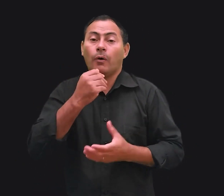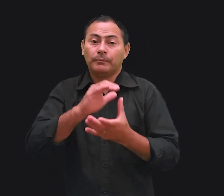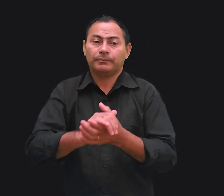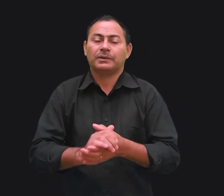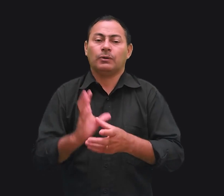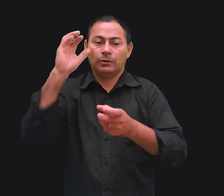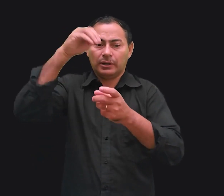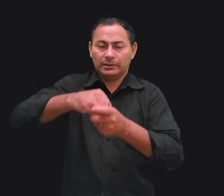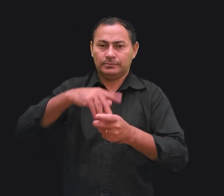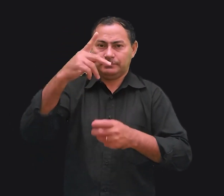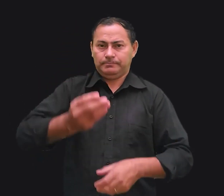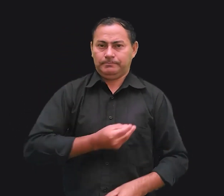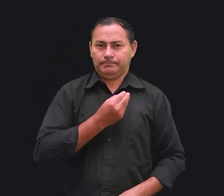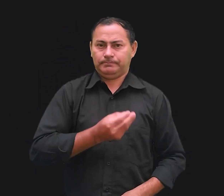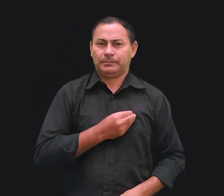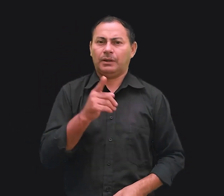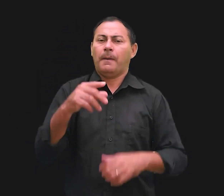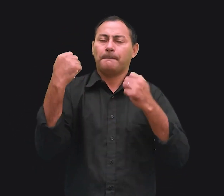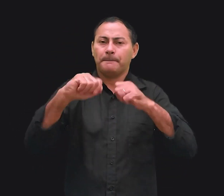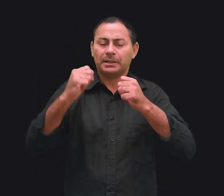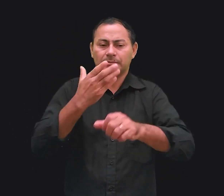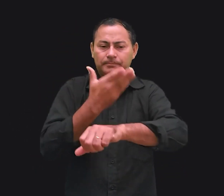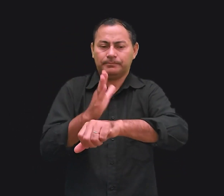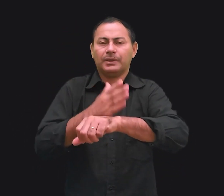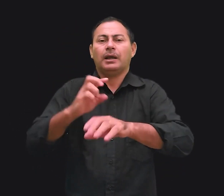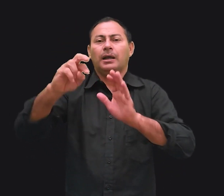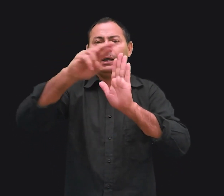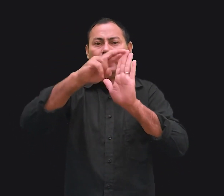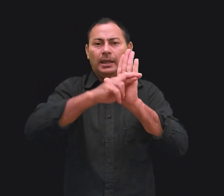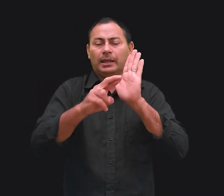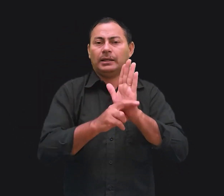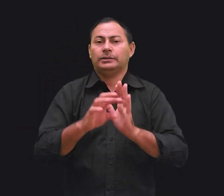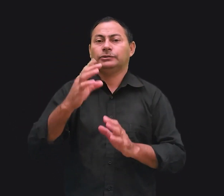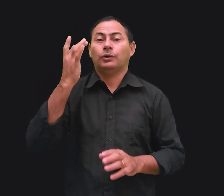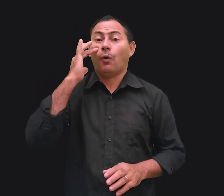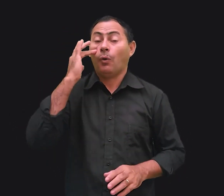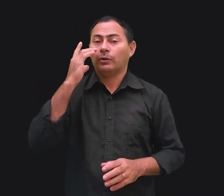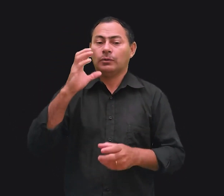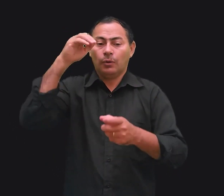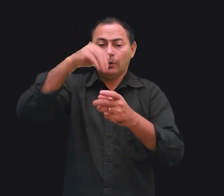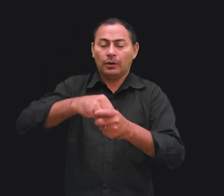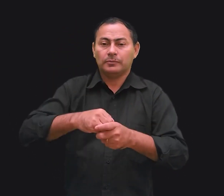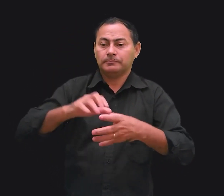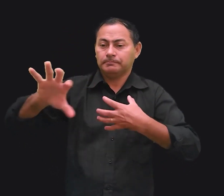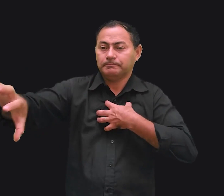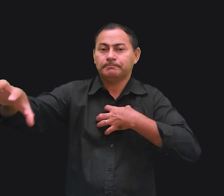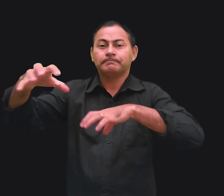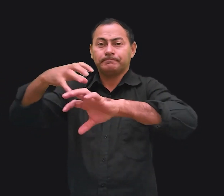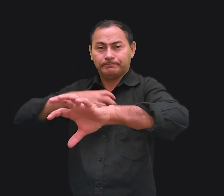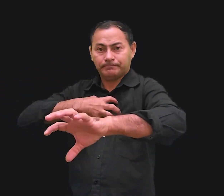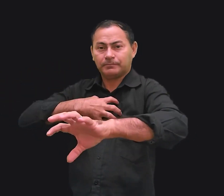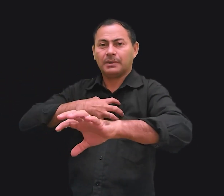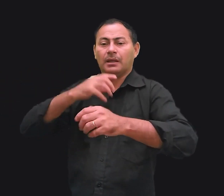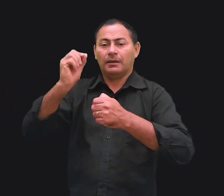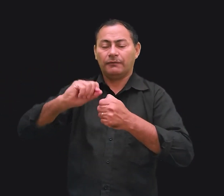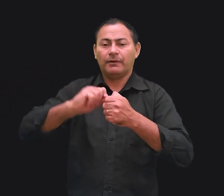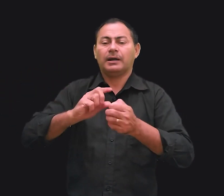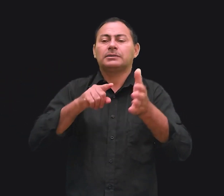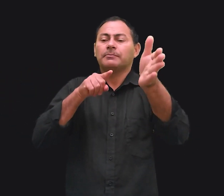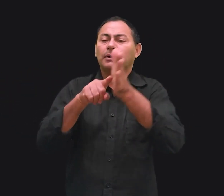você o coloque no centro da sua vida. Você precisa aplicar a regra de ouro. Coloque-se no lugar da outra pessoa e faça a